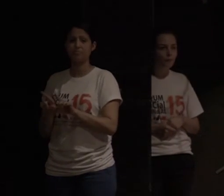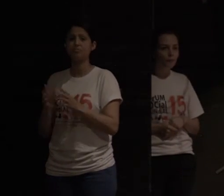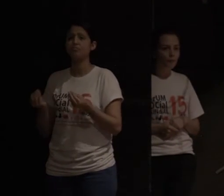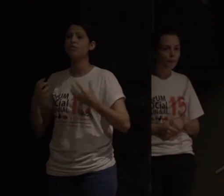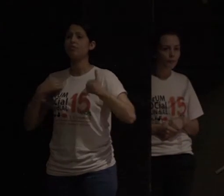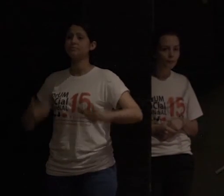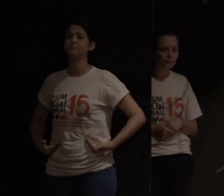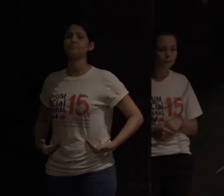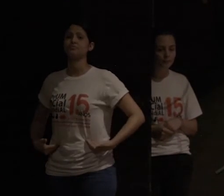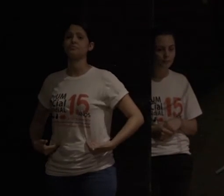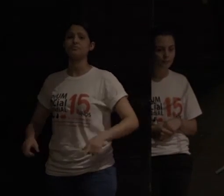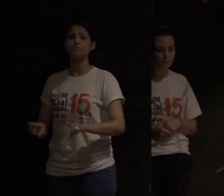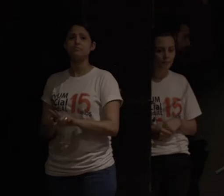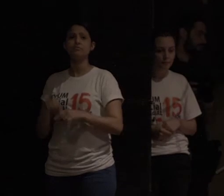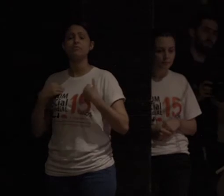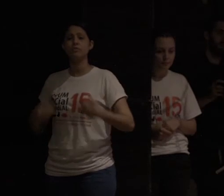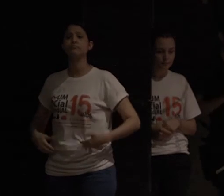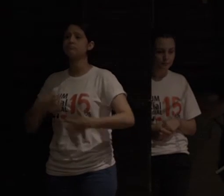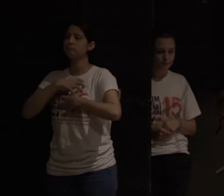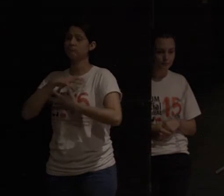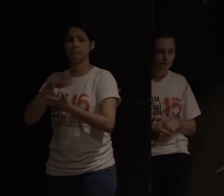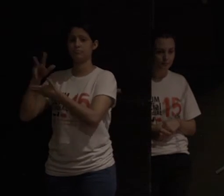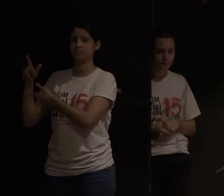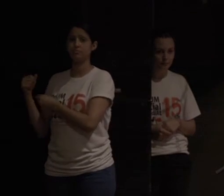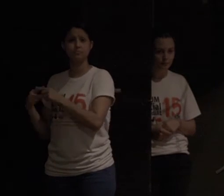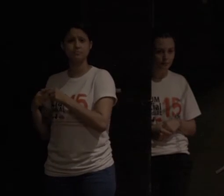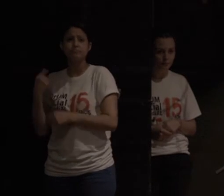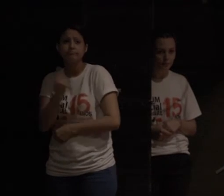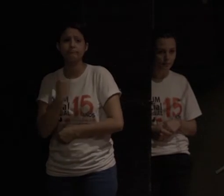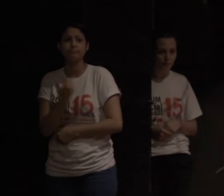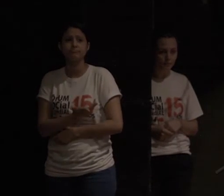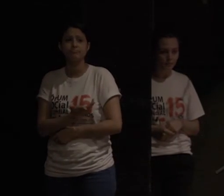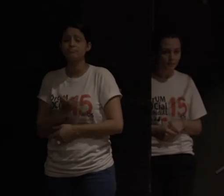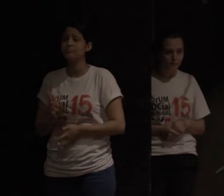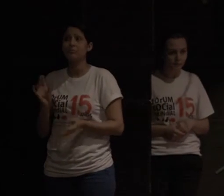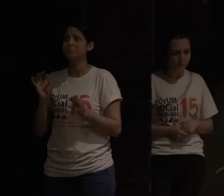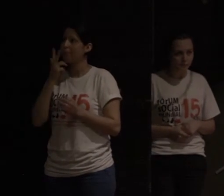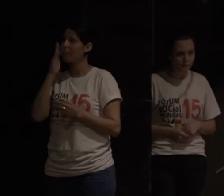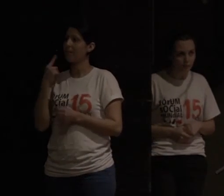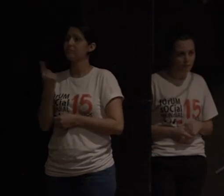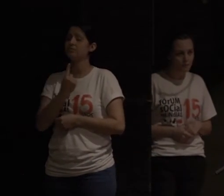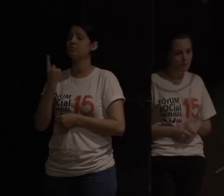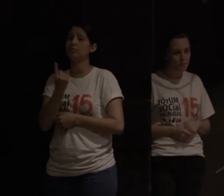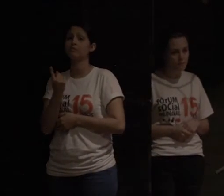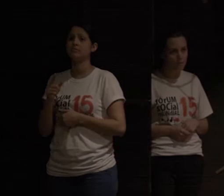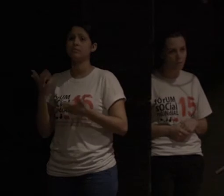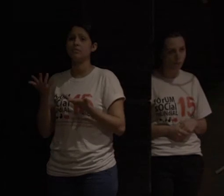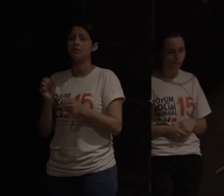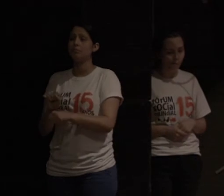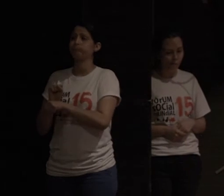vê o mundo. É pelos corpos que a gente sente o mundo. Porque é que a gente tem praticamente de abandonar a ideia da